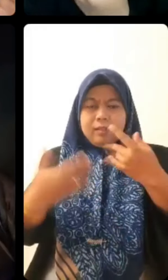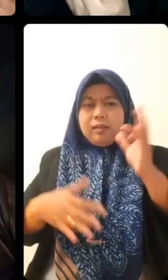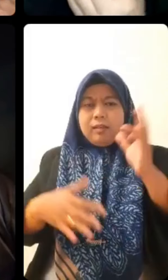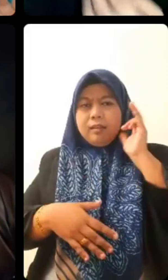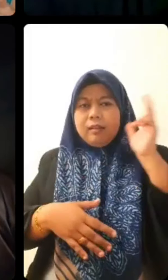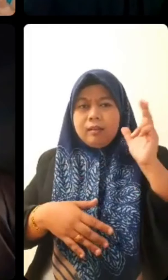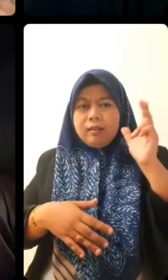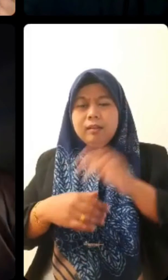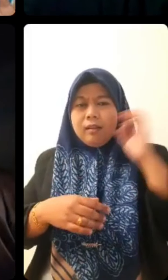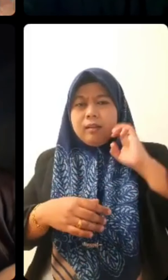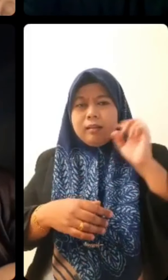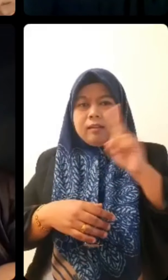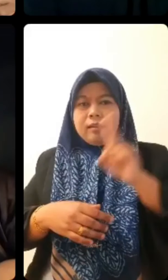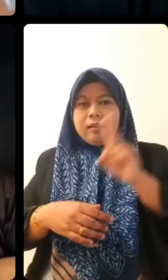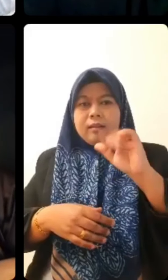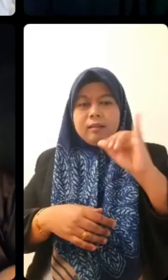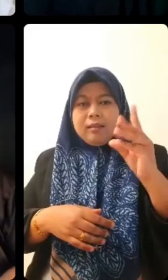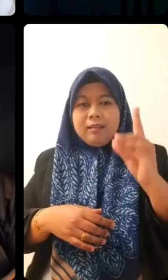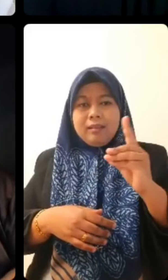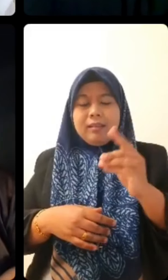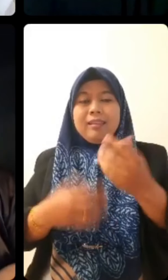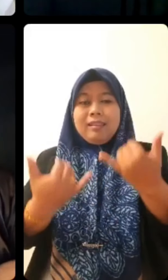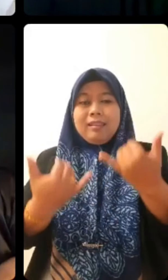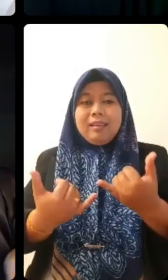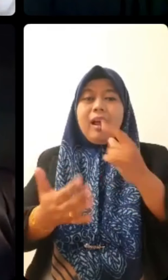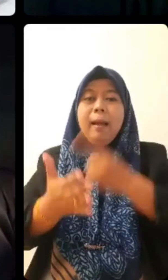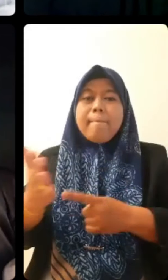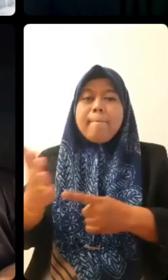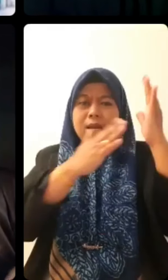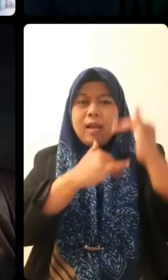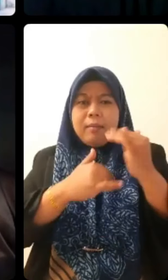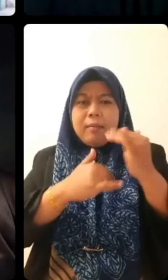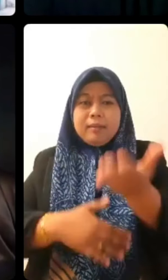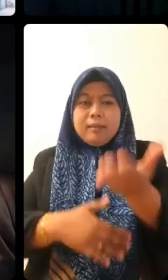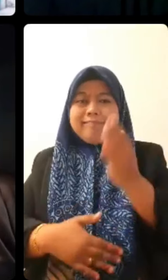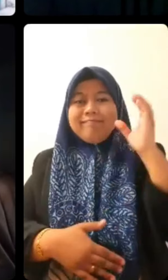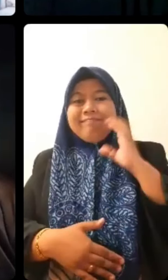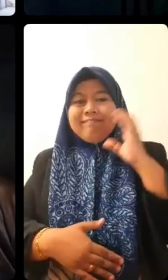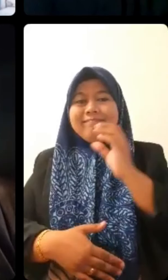juga nak dengar harapan daripada Cik Anis.